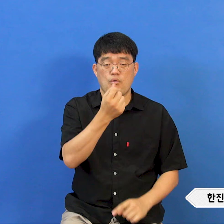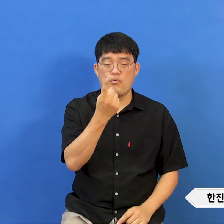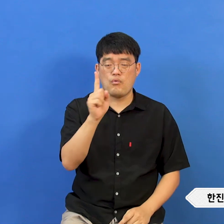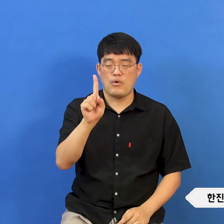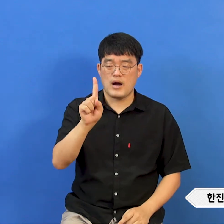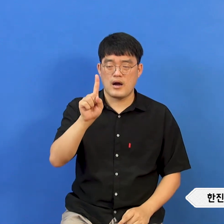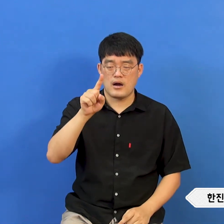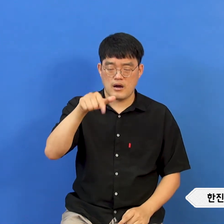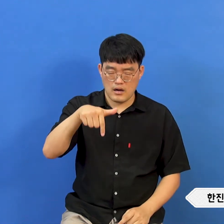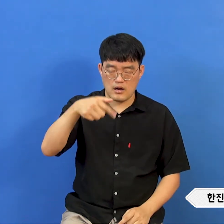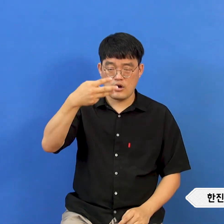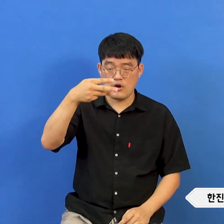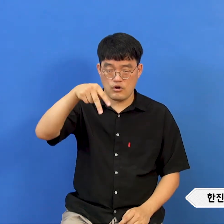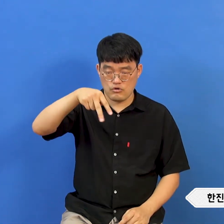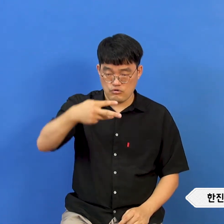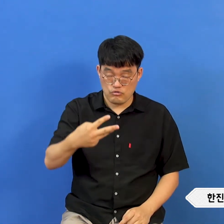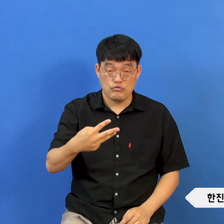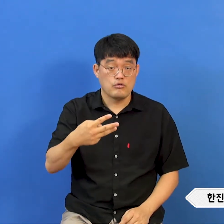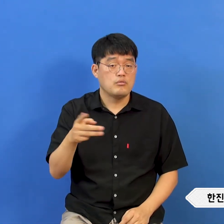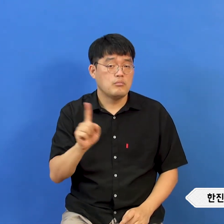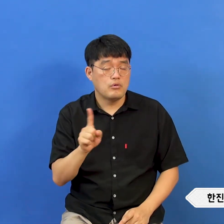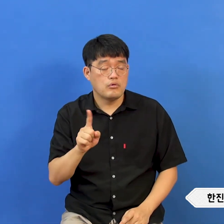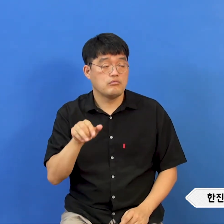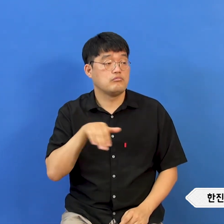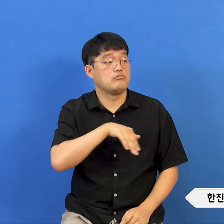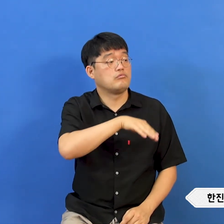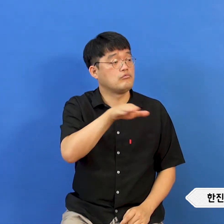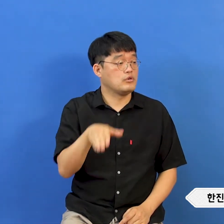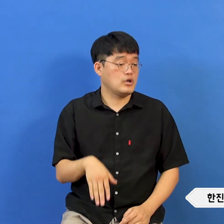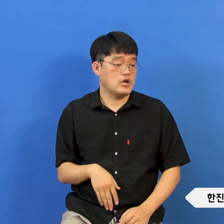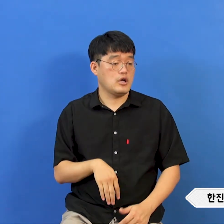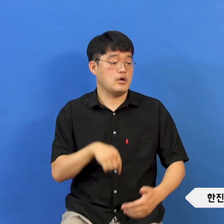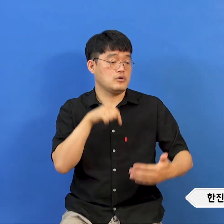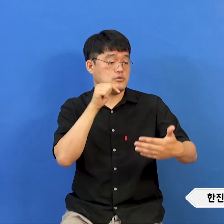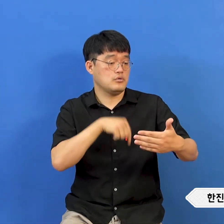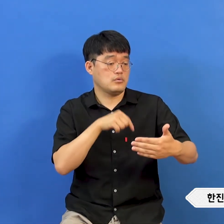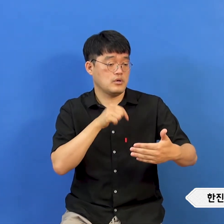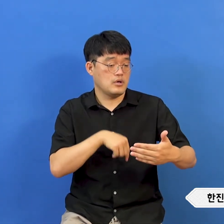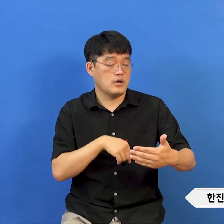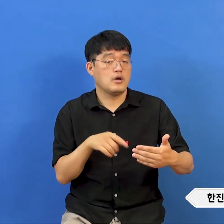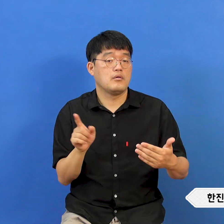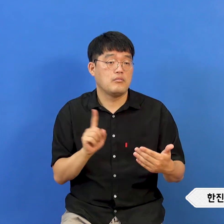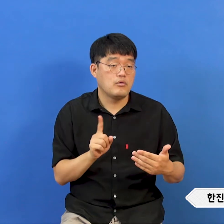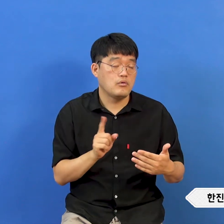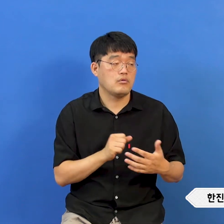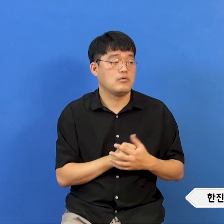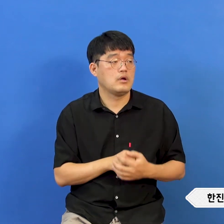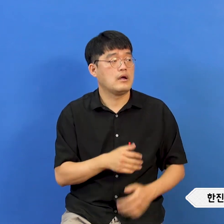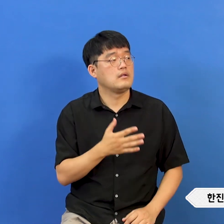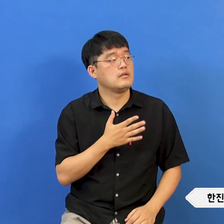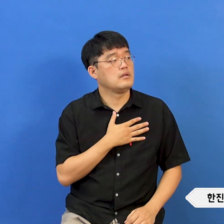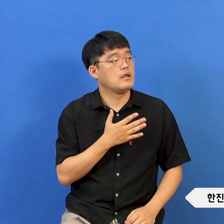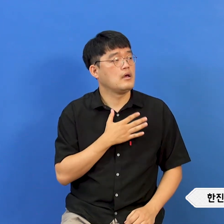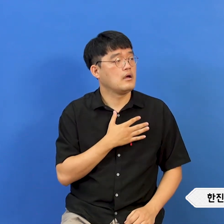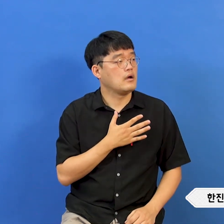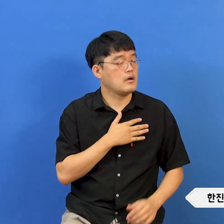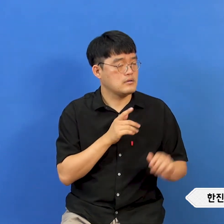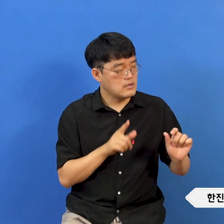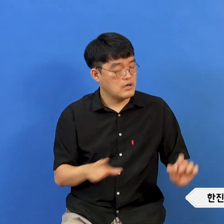가서 면도를 하는 것은 우리 속에 은연중에 이런 생각이 있기 때문이지요. 내가